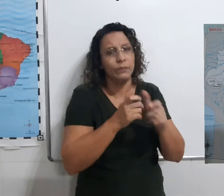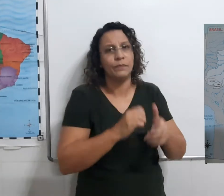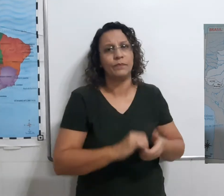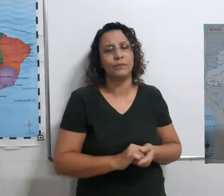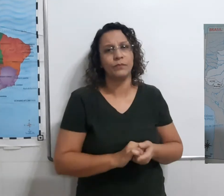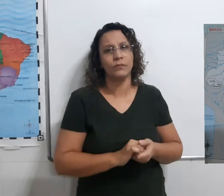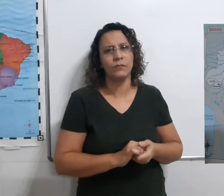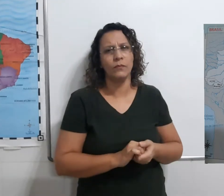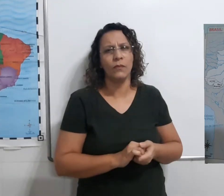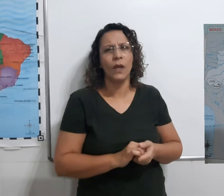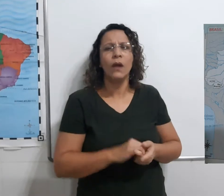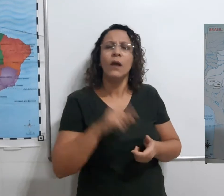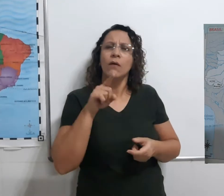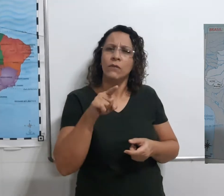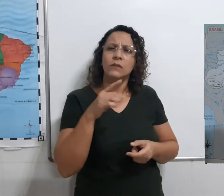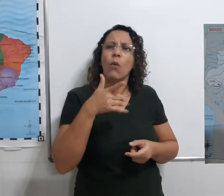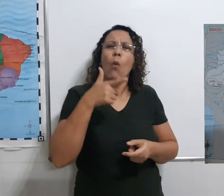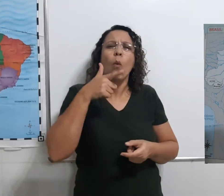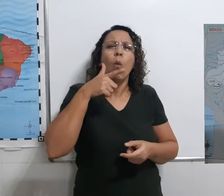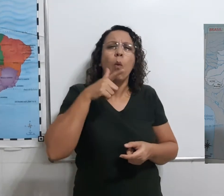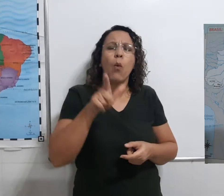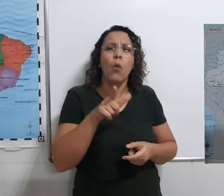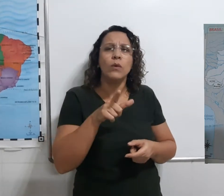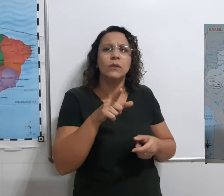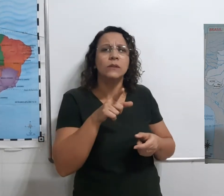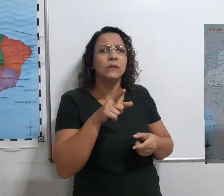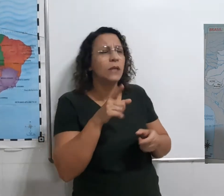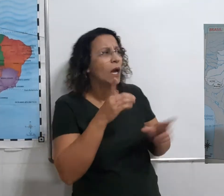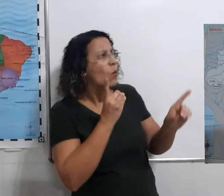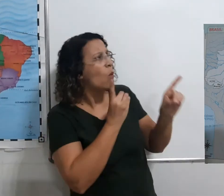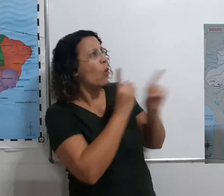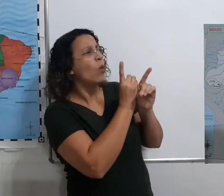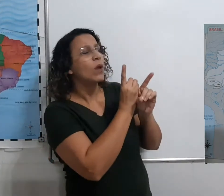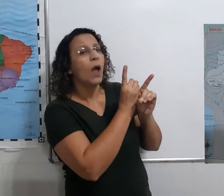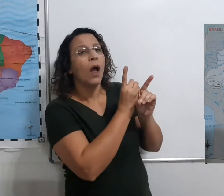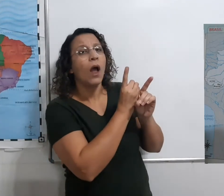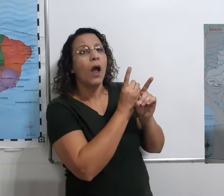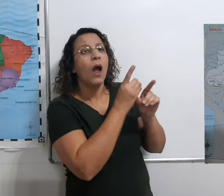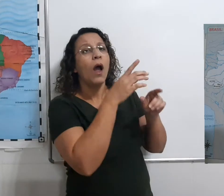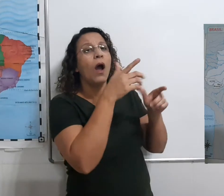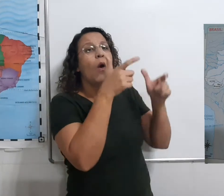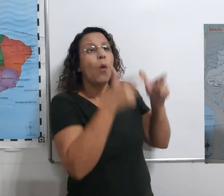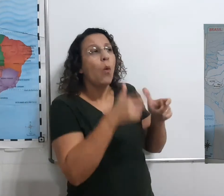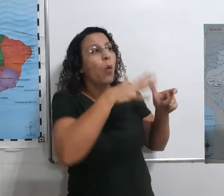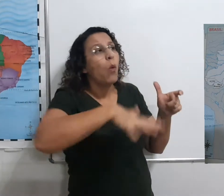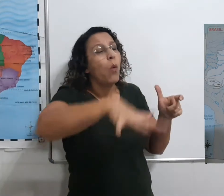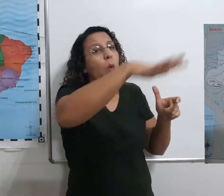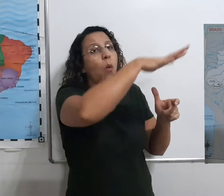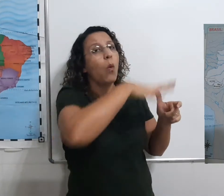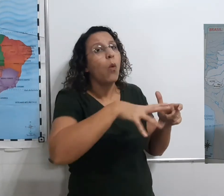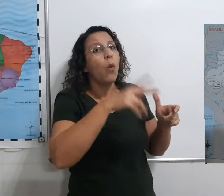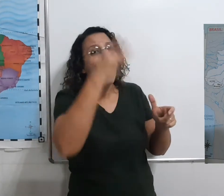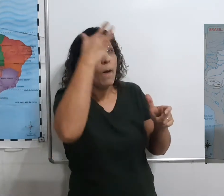Você consegue identificar qual área do território a população está mais concentrada?